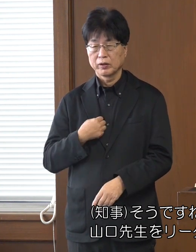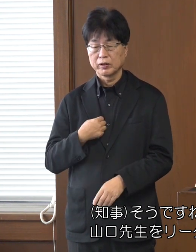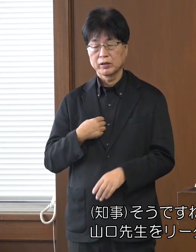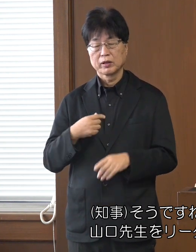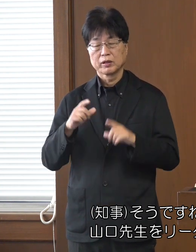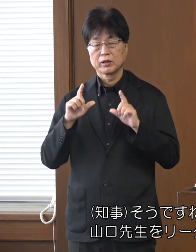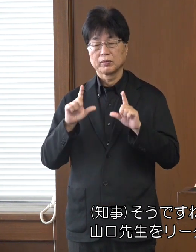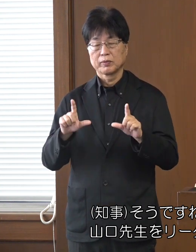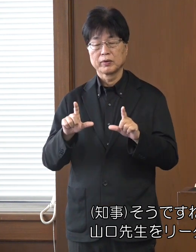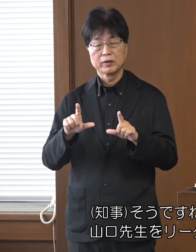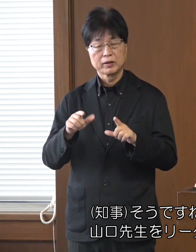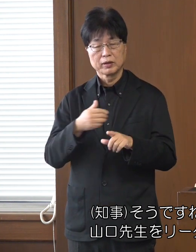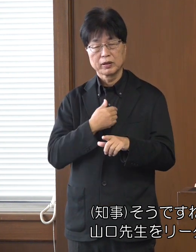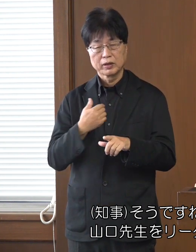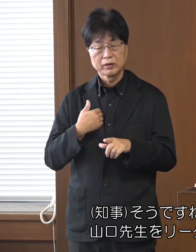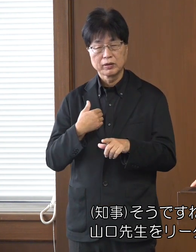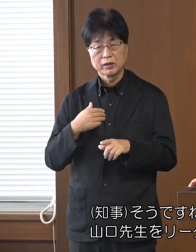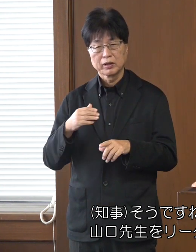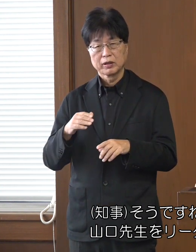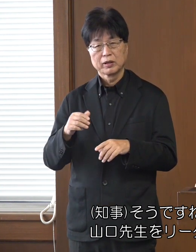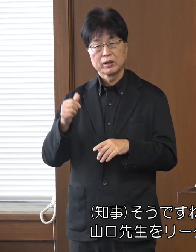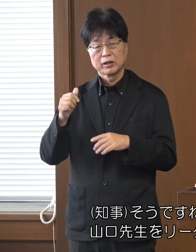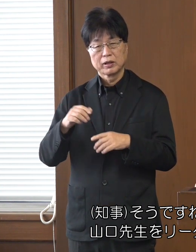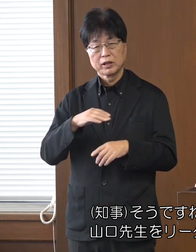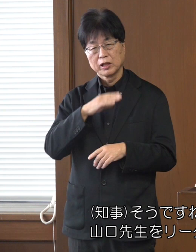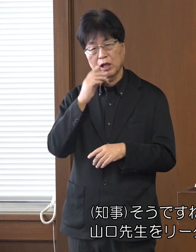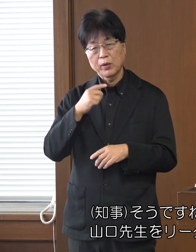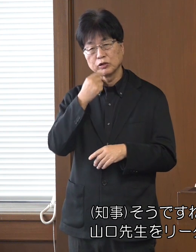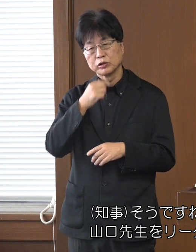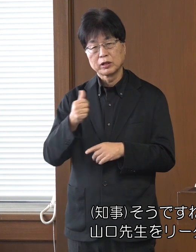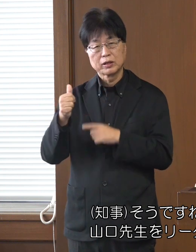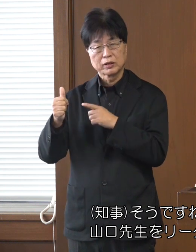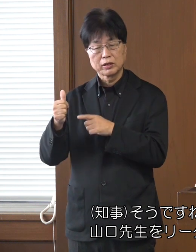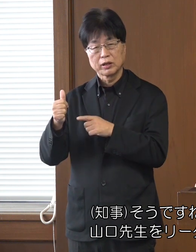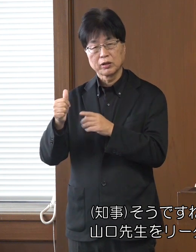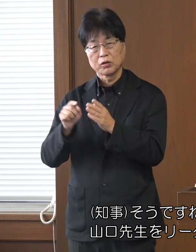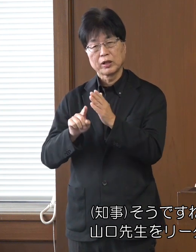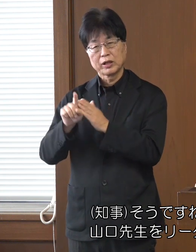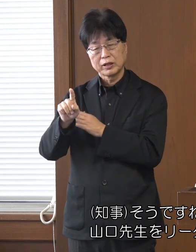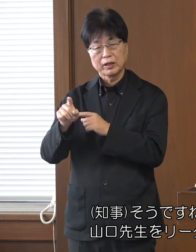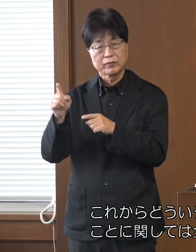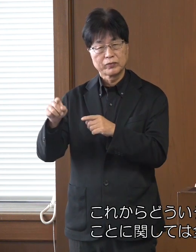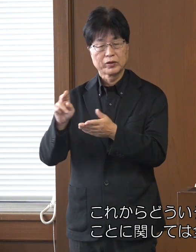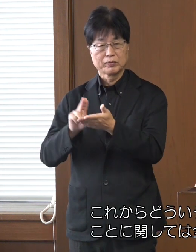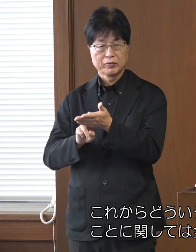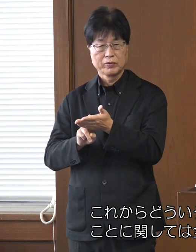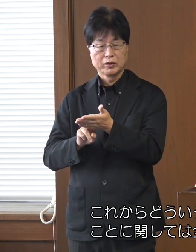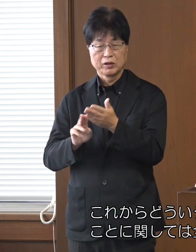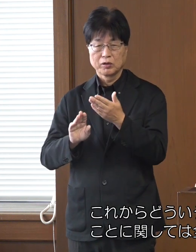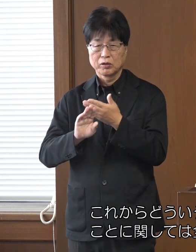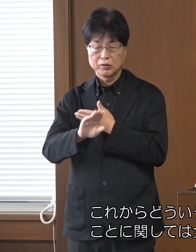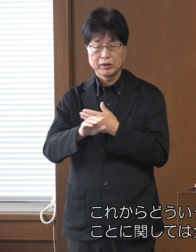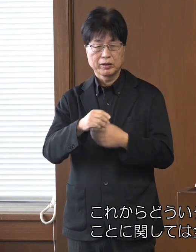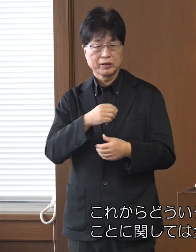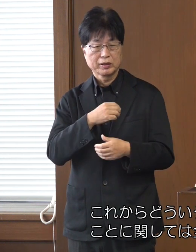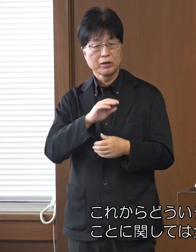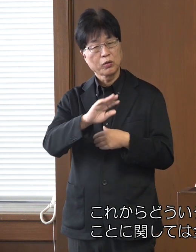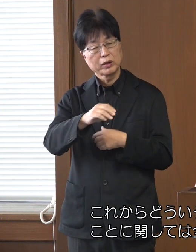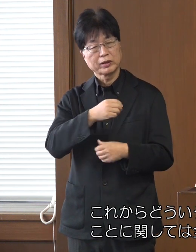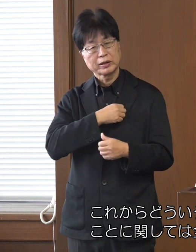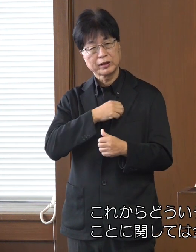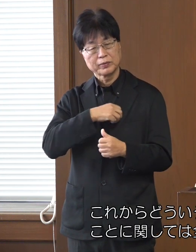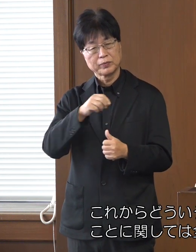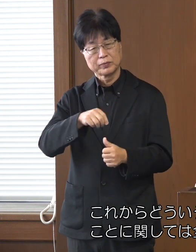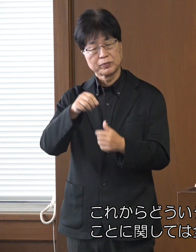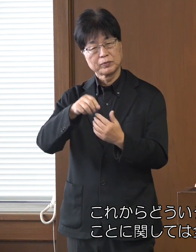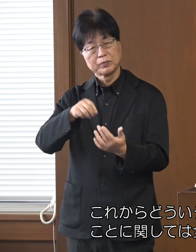はその山口先生をリーダーとしてというところまでで、まあ、これからどういう人生になっていくのかっていうことに関